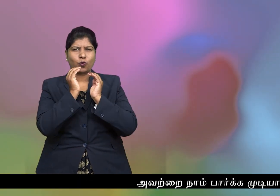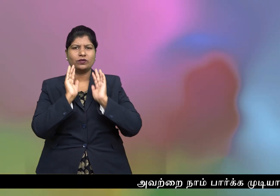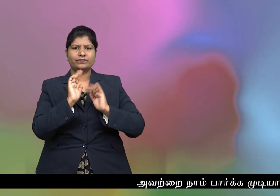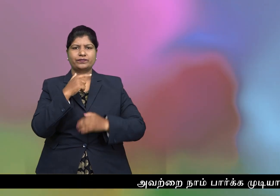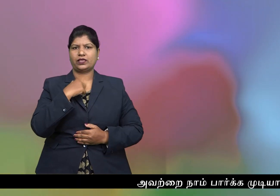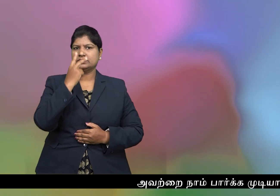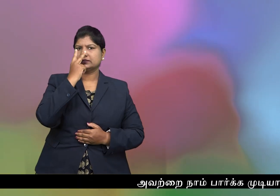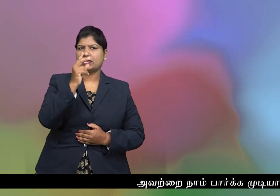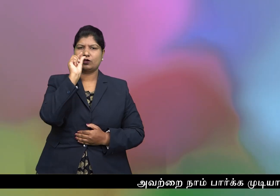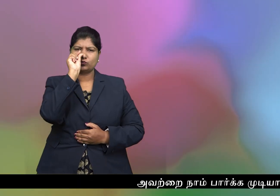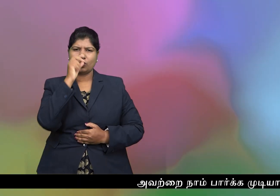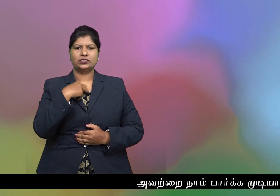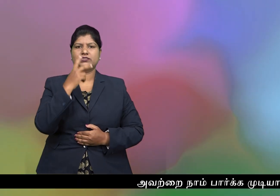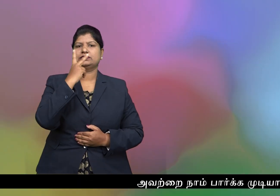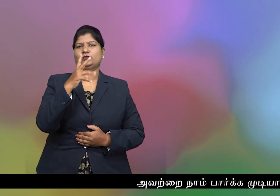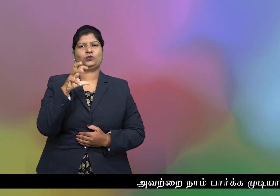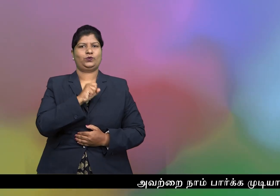அவற்றை நாம் பார்க்க முடியாது.